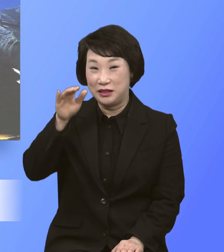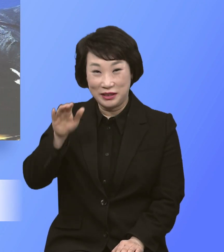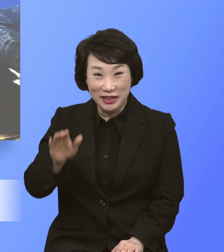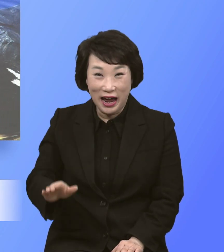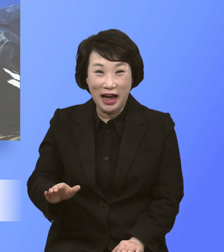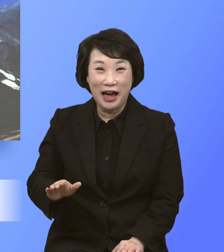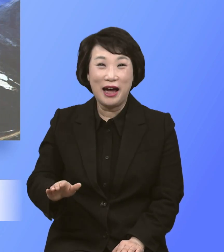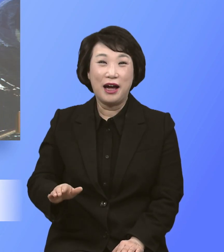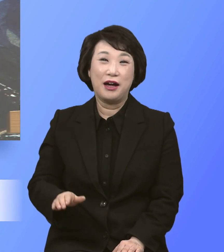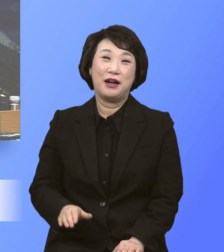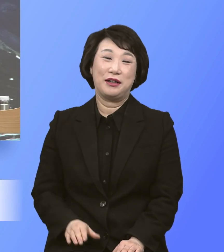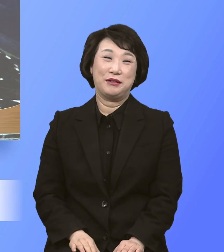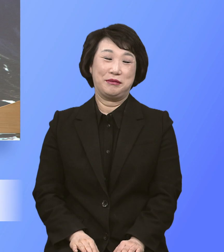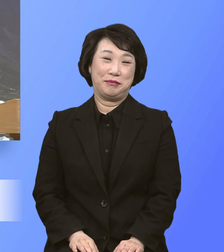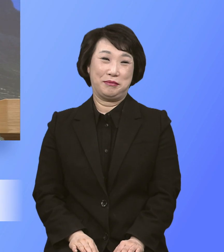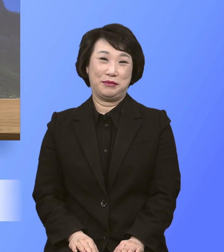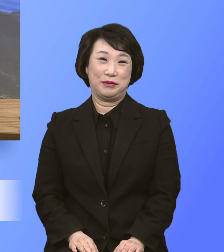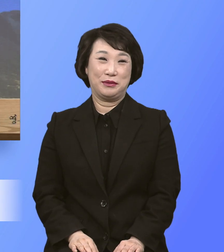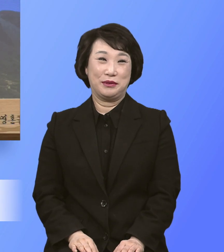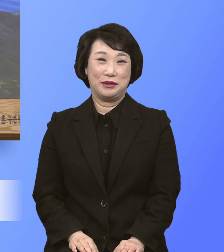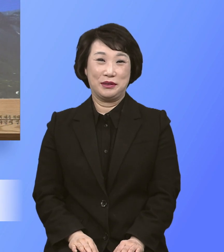있으라 있으라